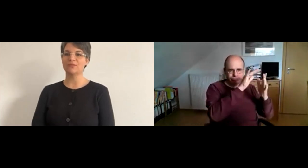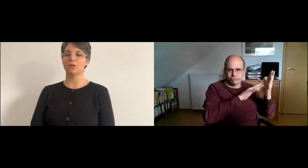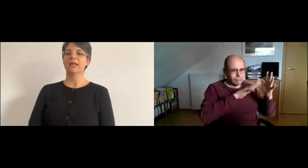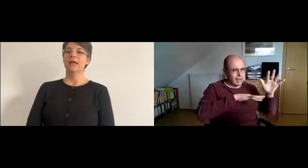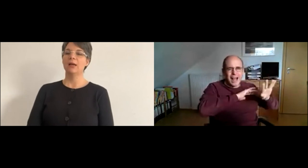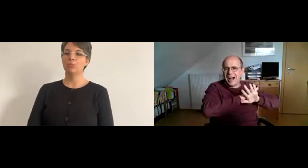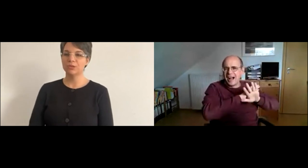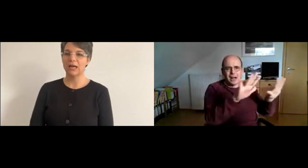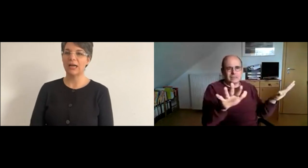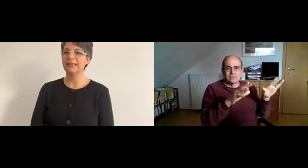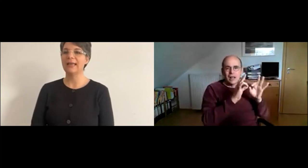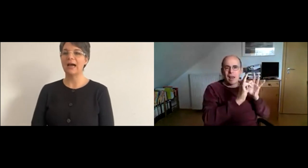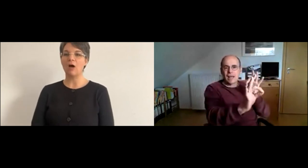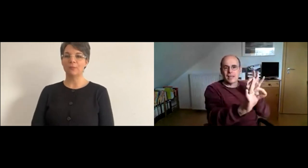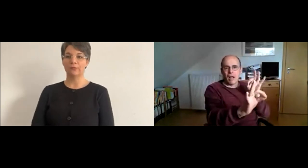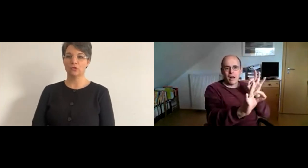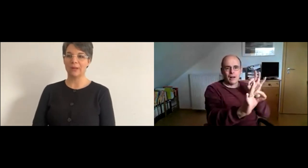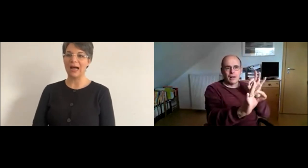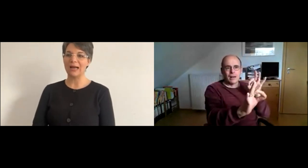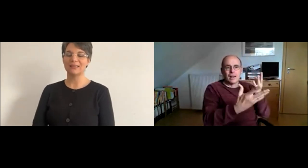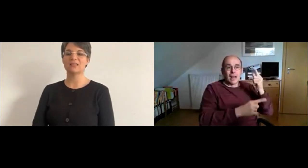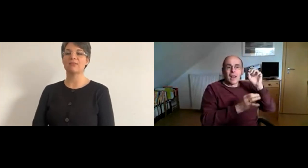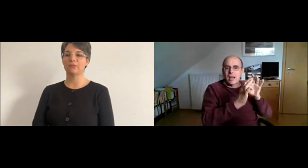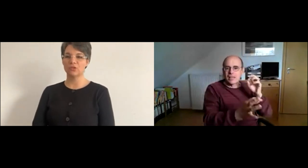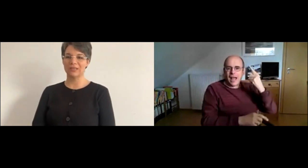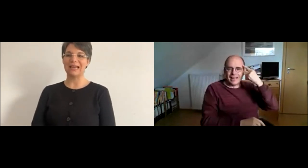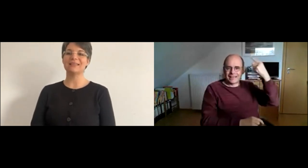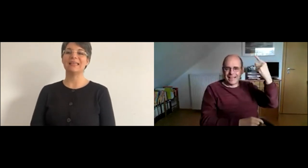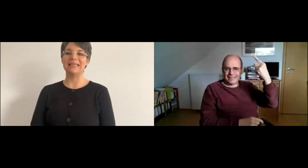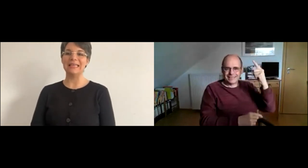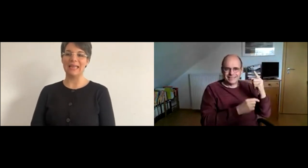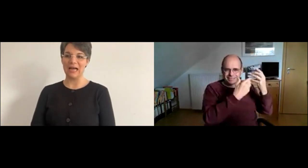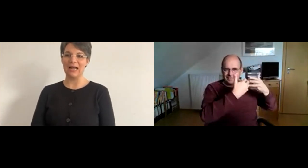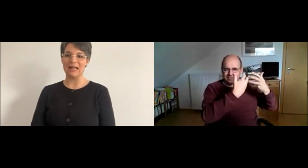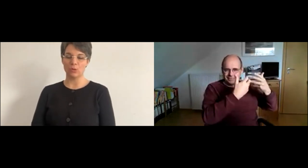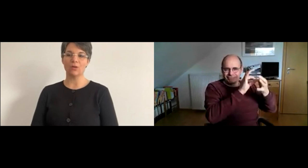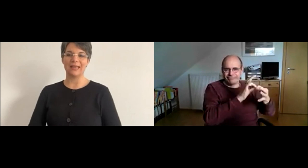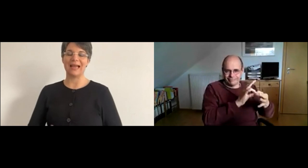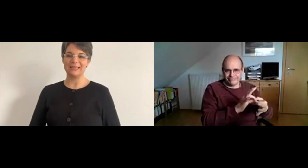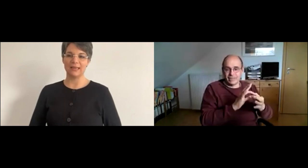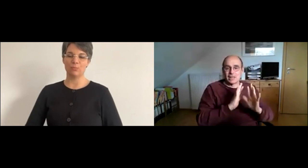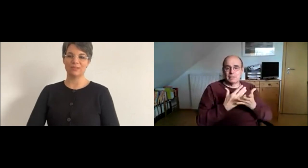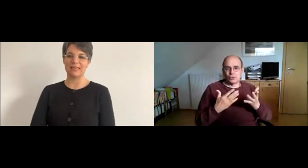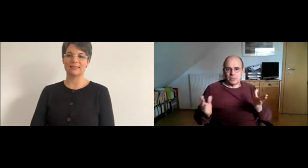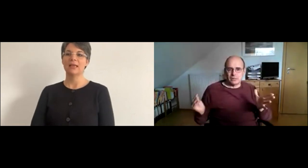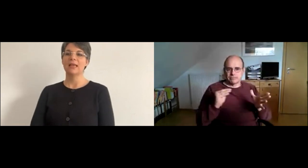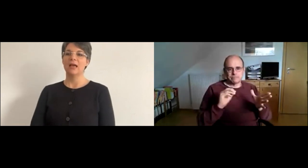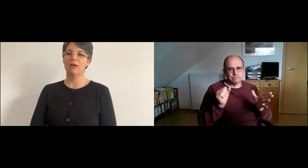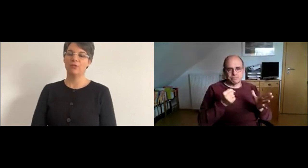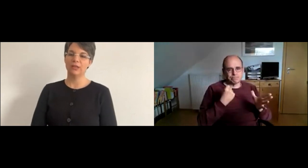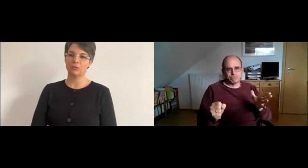Hörende, also Bücher, linearer Aufbau von Sprache. Das ist ja, funktioniert alles linear, also auch der geistige